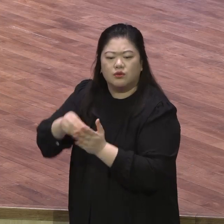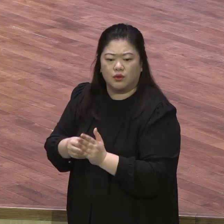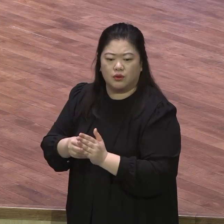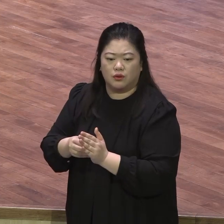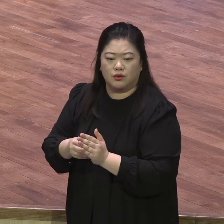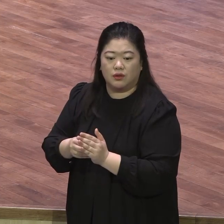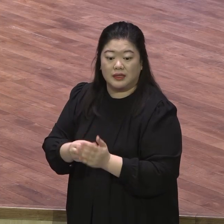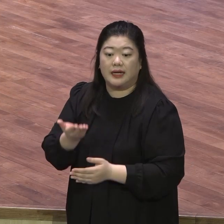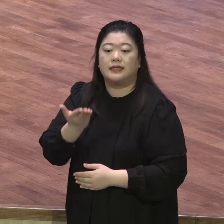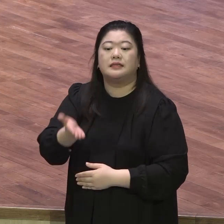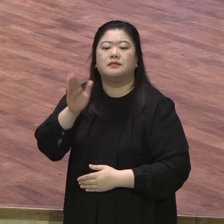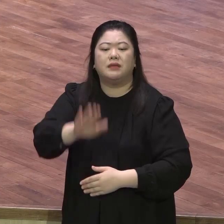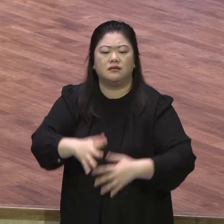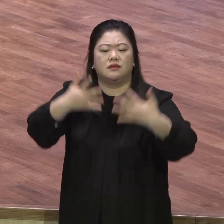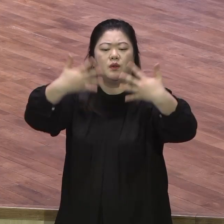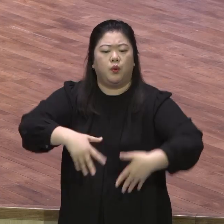말고